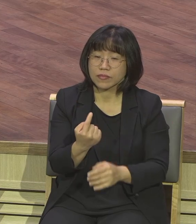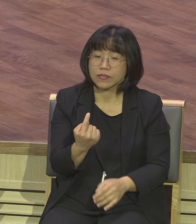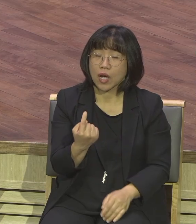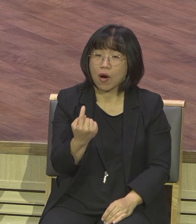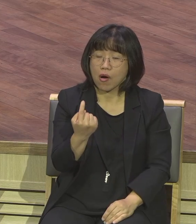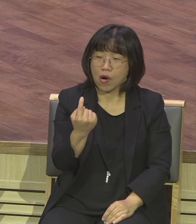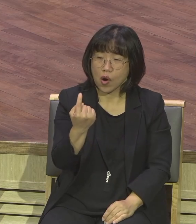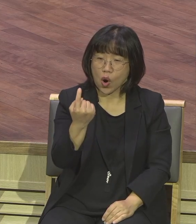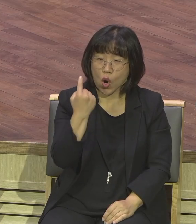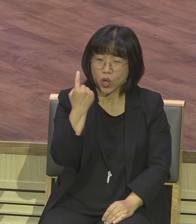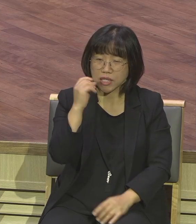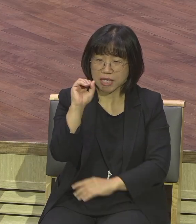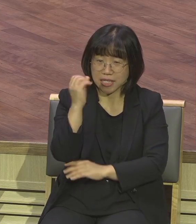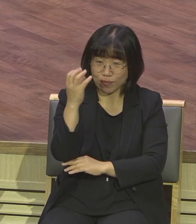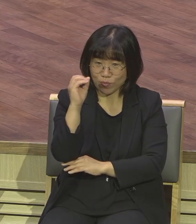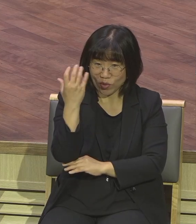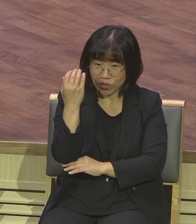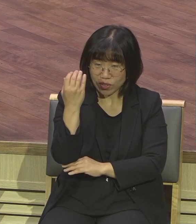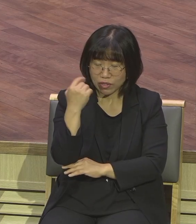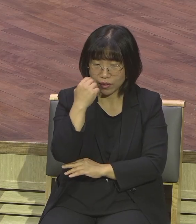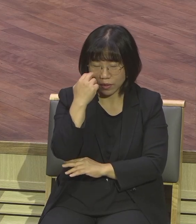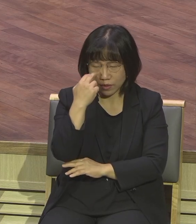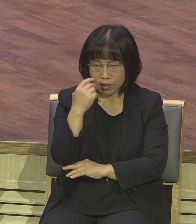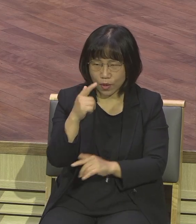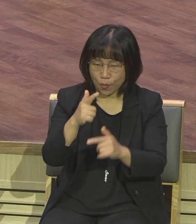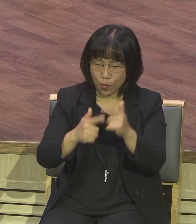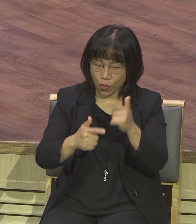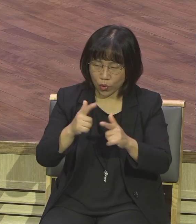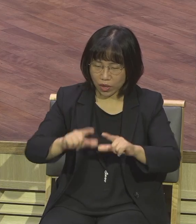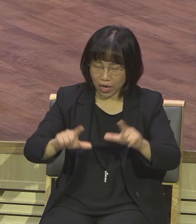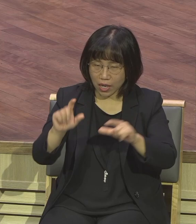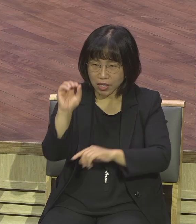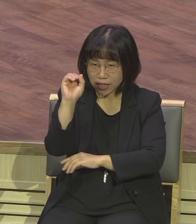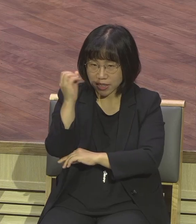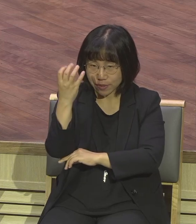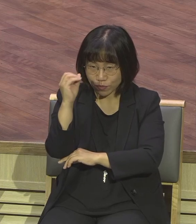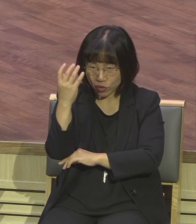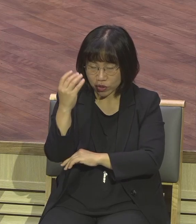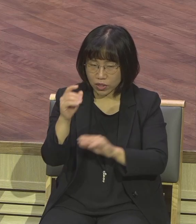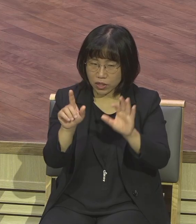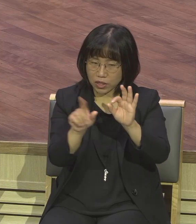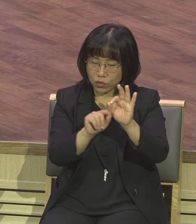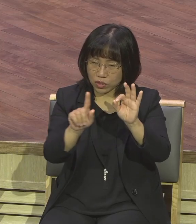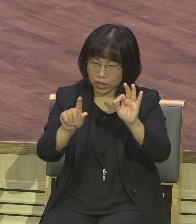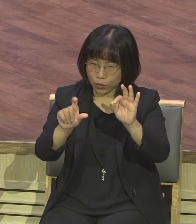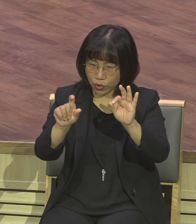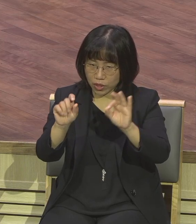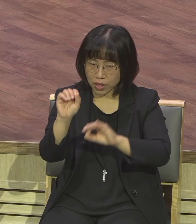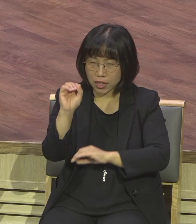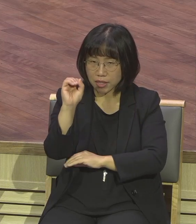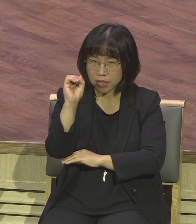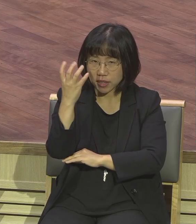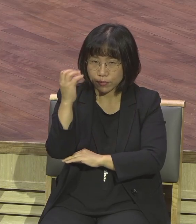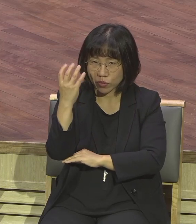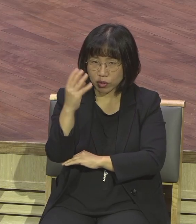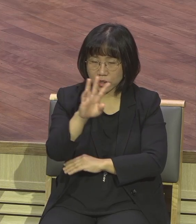어제 신문이죠. 어제 그 목요일 10월 15일자로 우리 여원